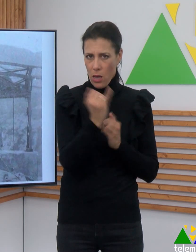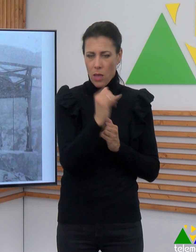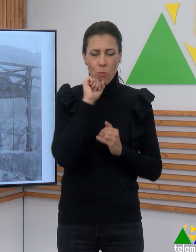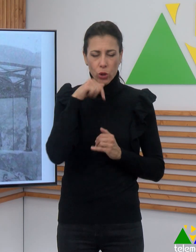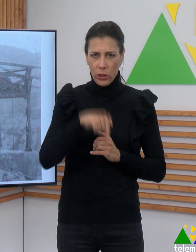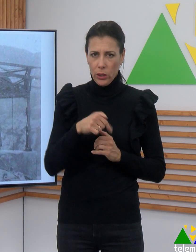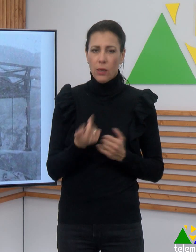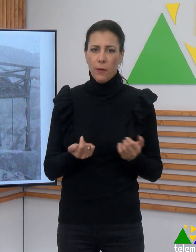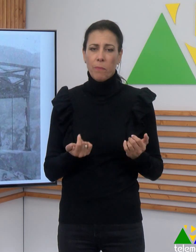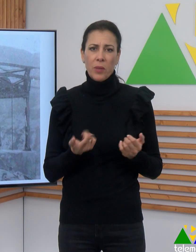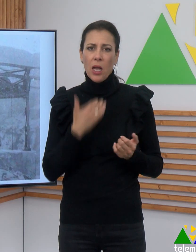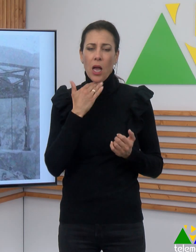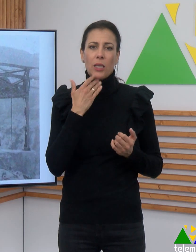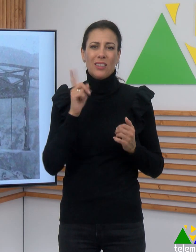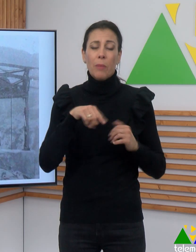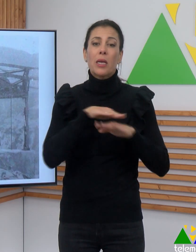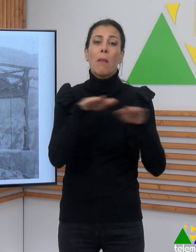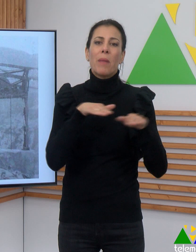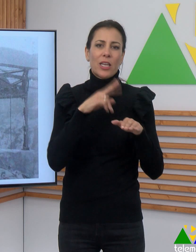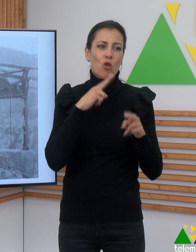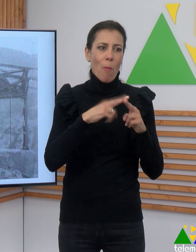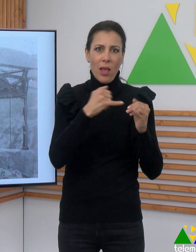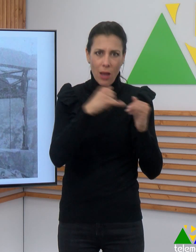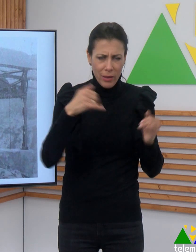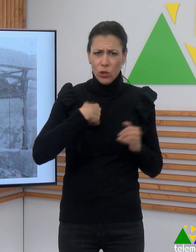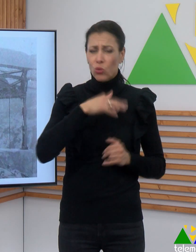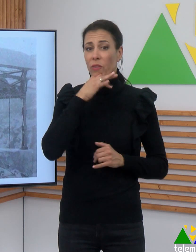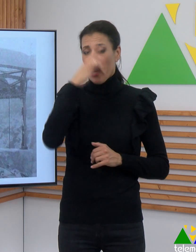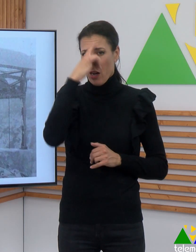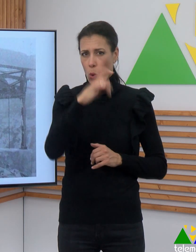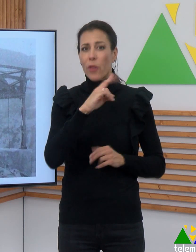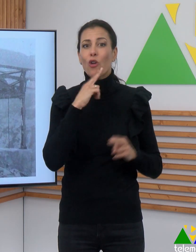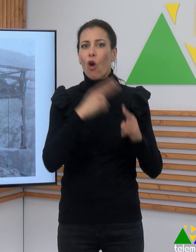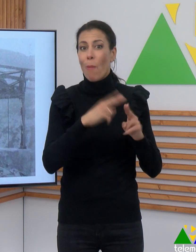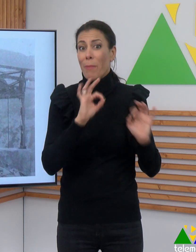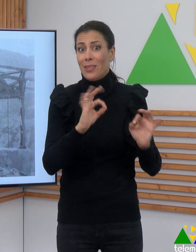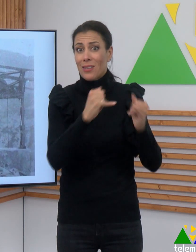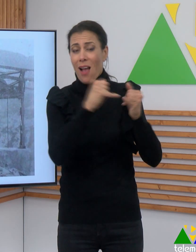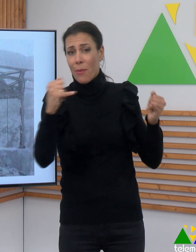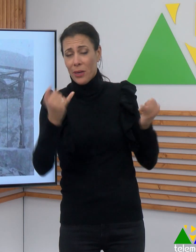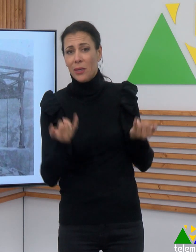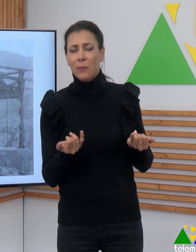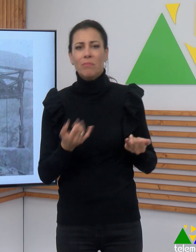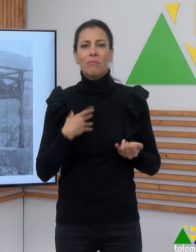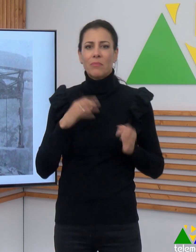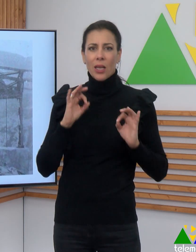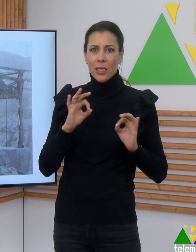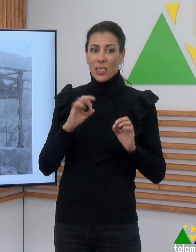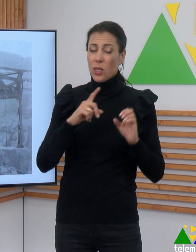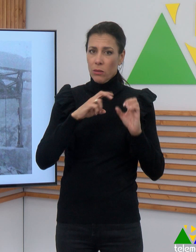Motril. Había incluso la playa del cable, todavía se recuerda el nombre del cable. La verdad que fue el